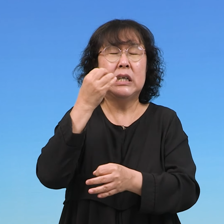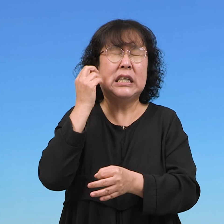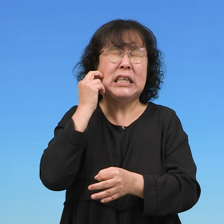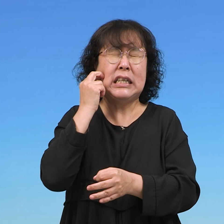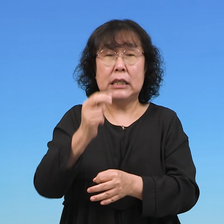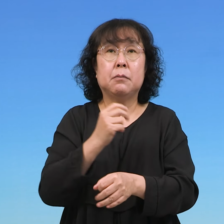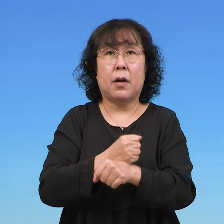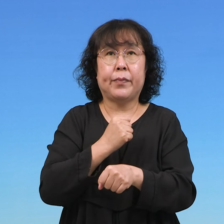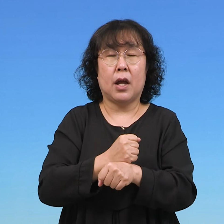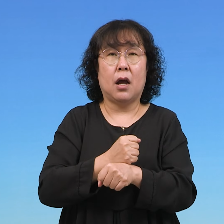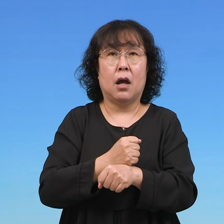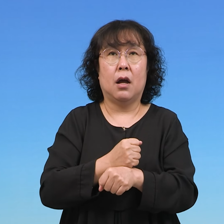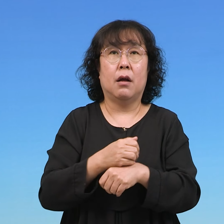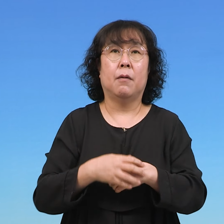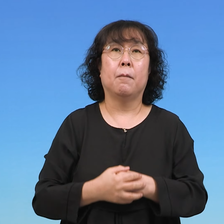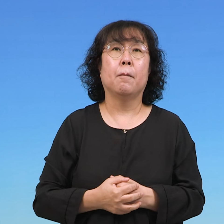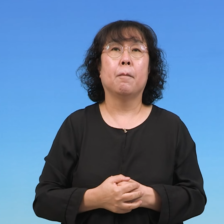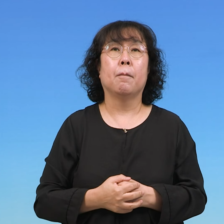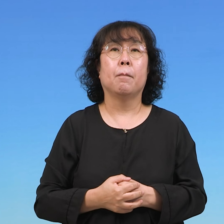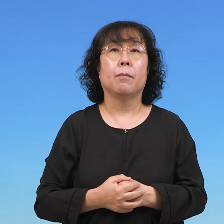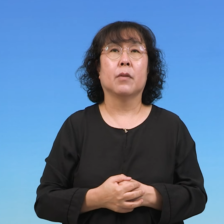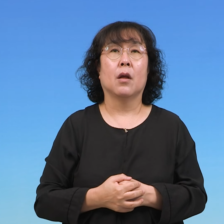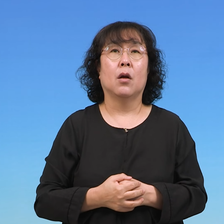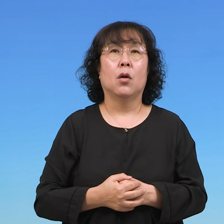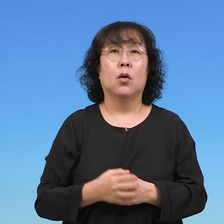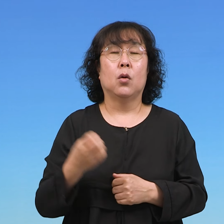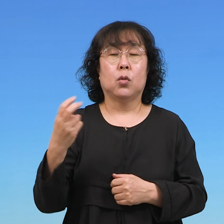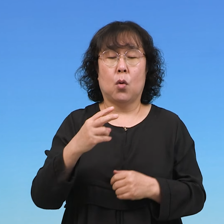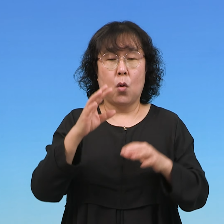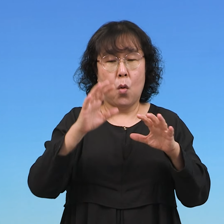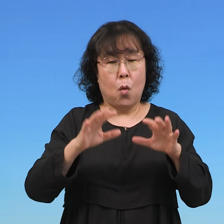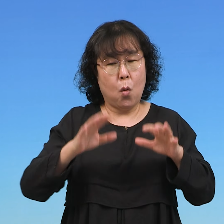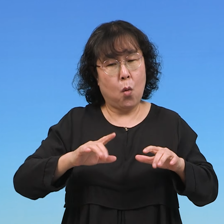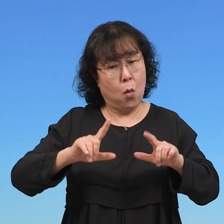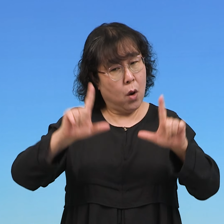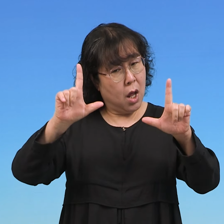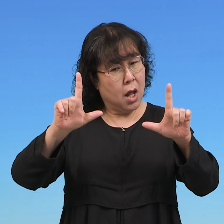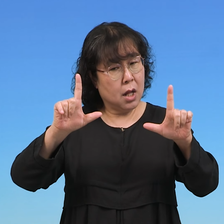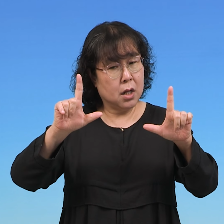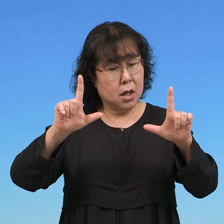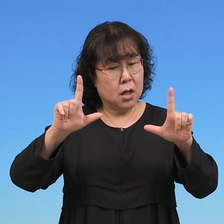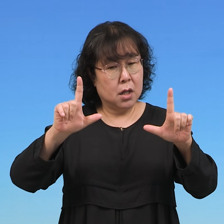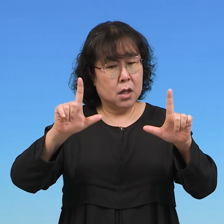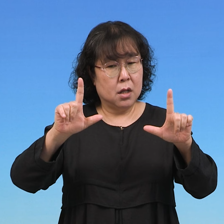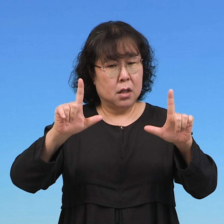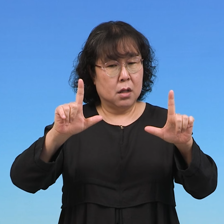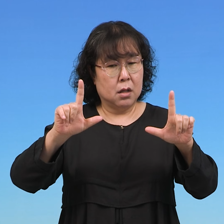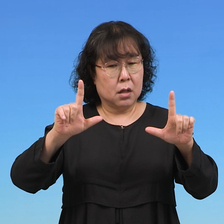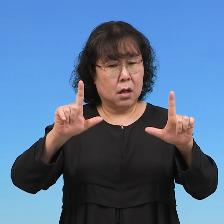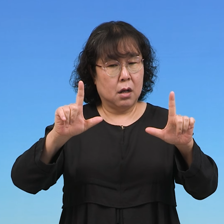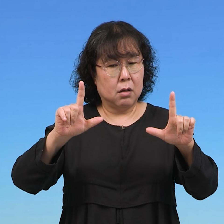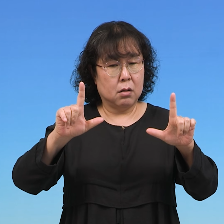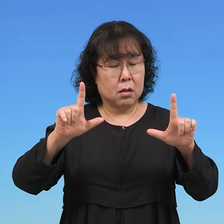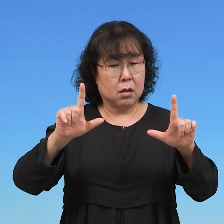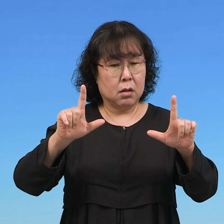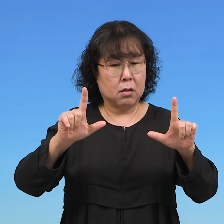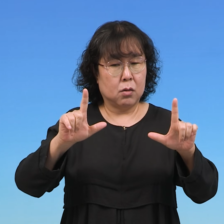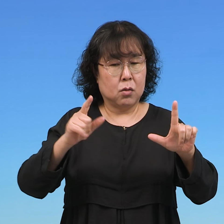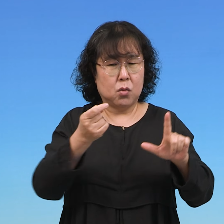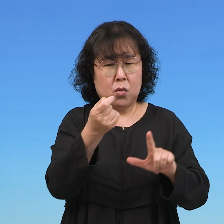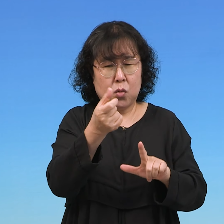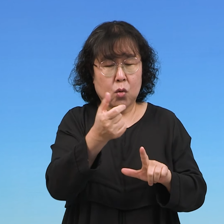것 같습니다. 두려운 게 원래는 이건 예고편이고 내년에 본격적으로